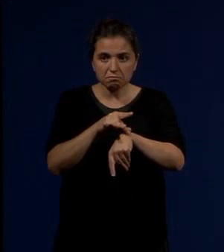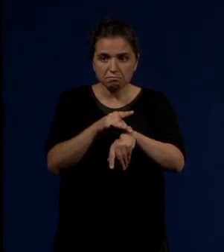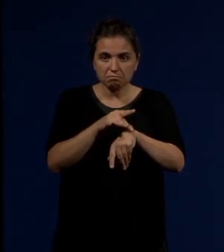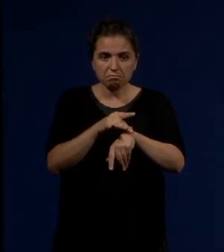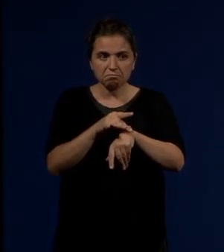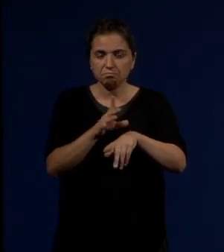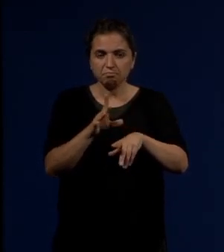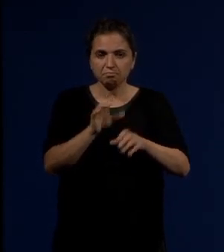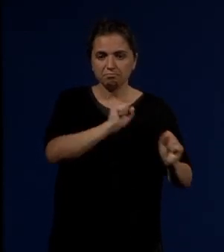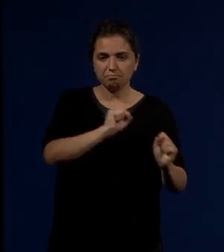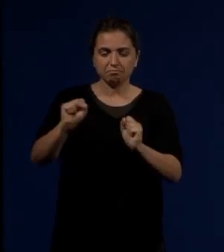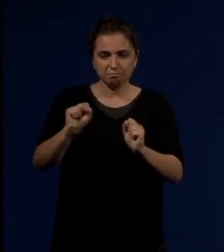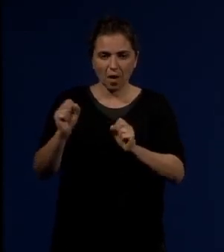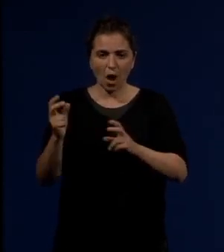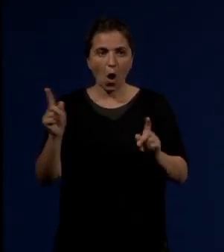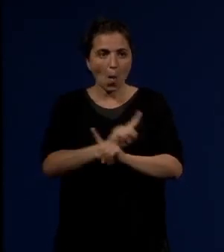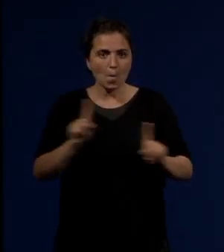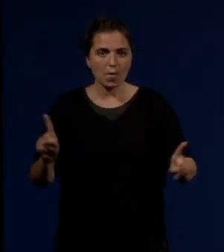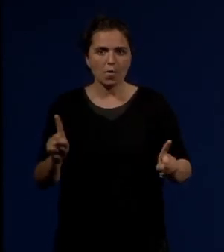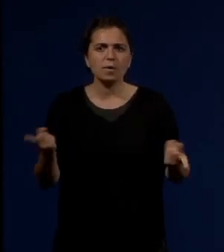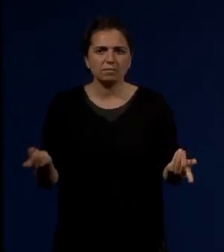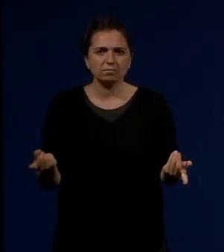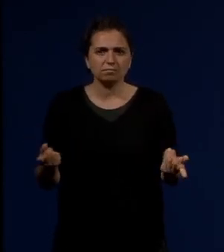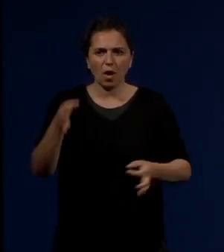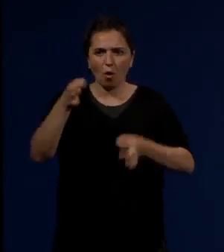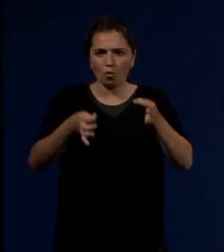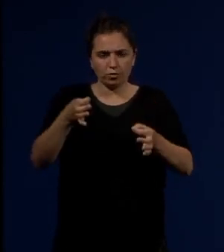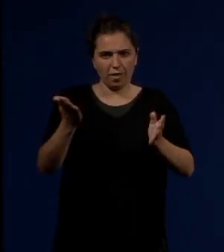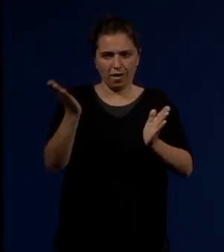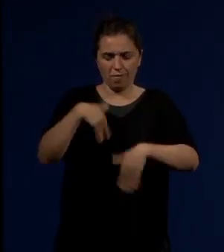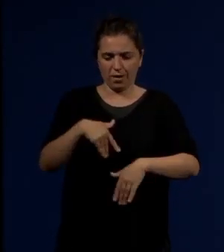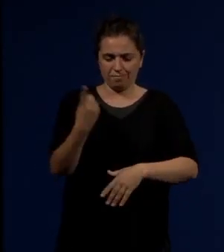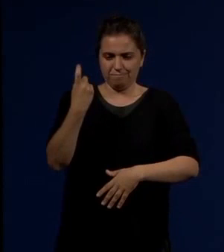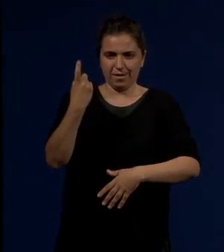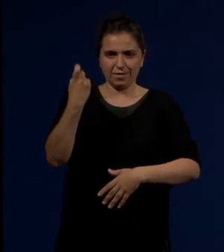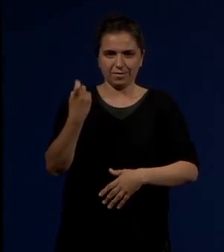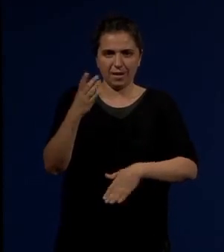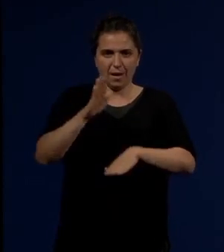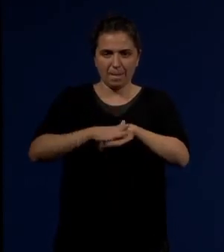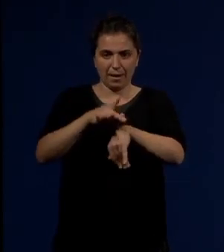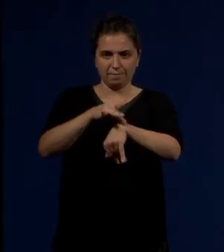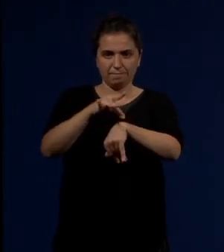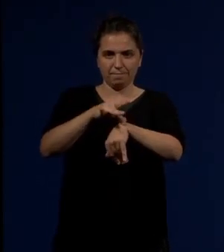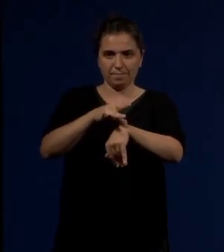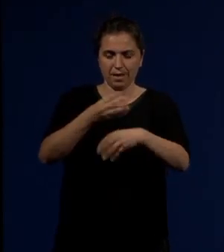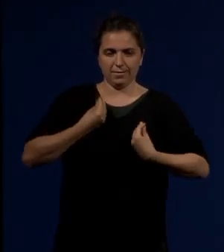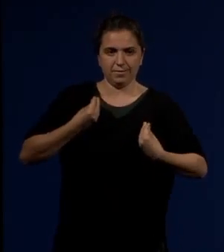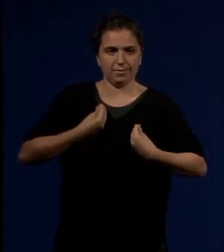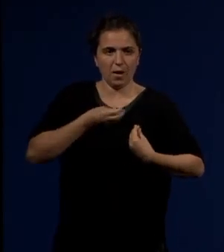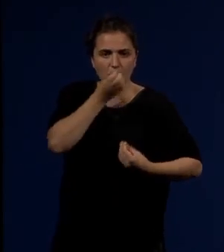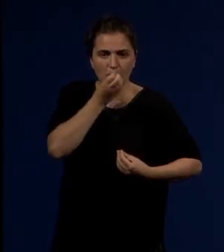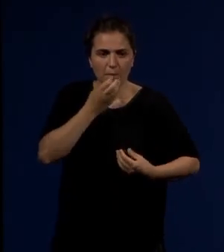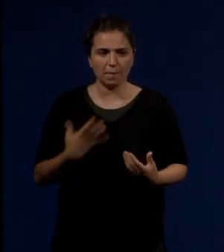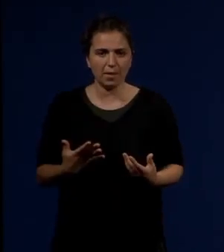Hai xustiza nun país onde se lles nega medicamentos aos cidadáns que necesitan eses medicamentos para restablecer a súa saúde? Queixábase